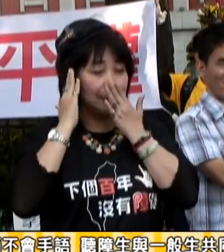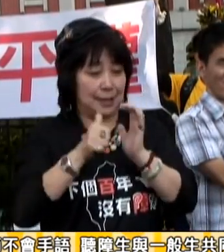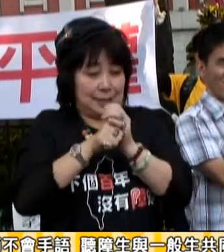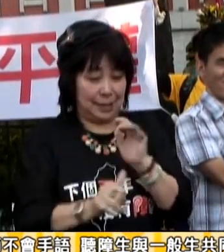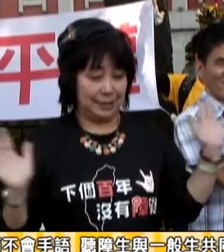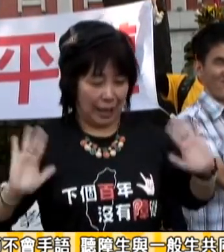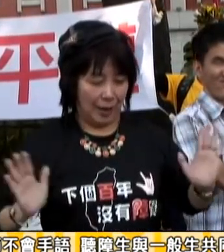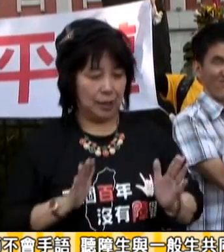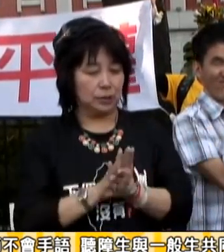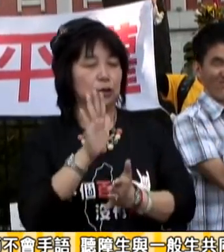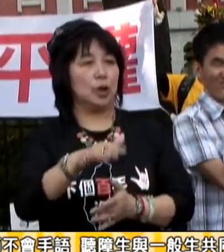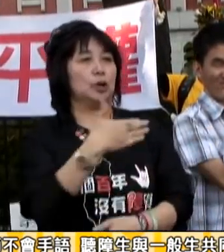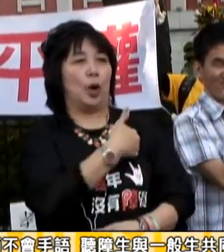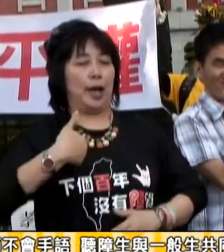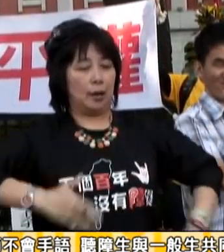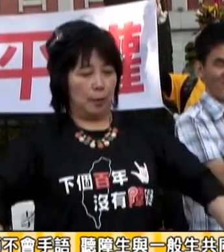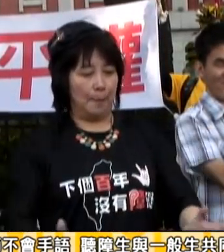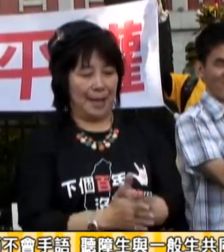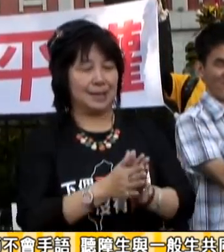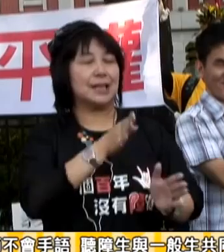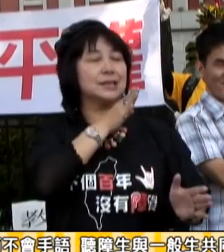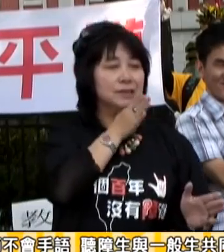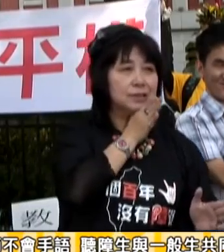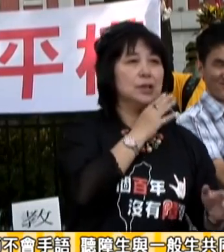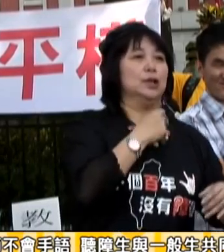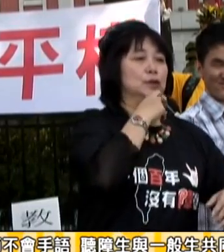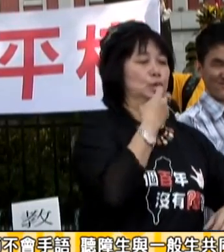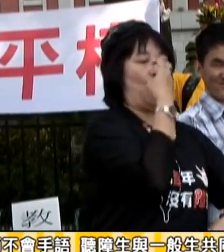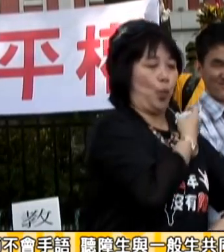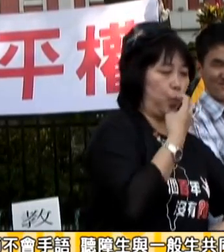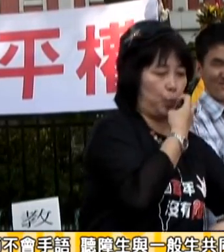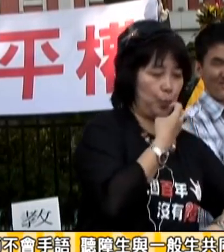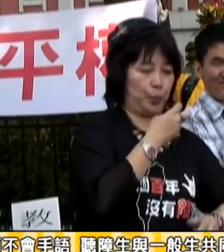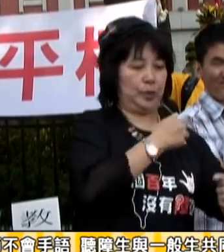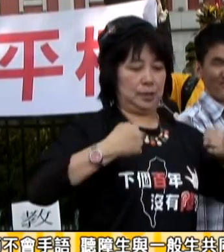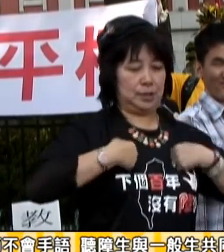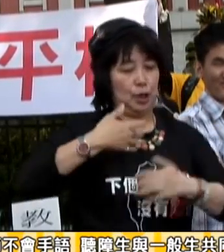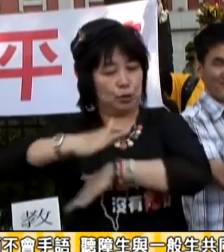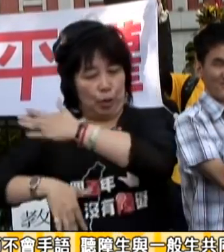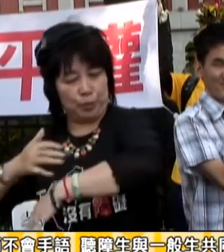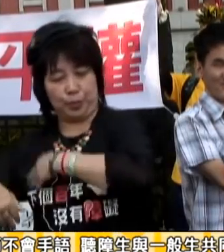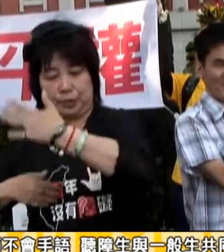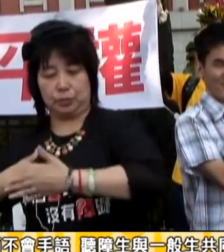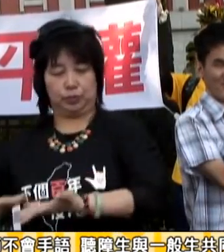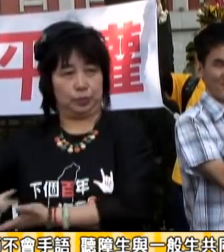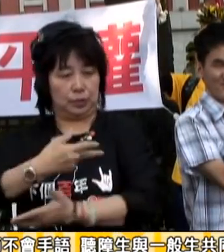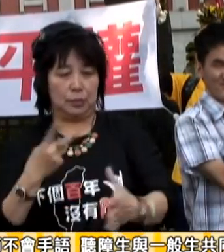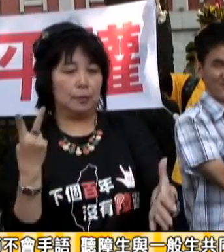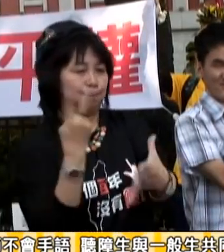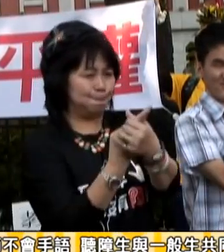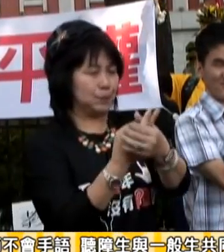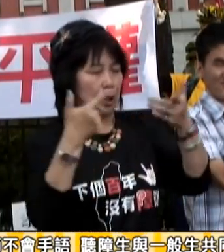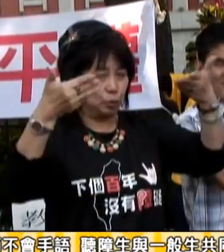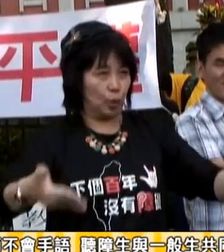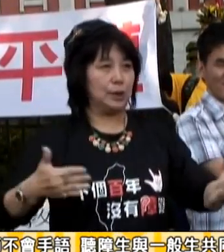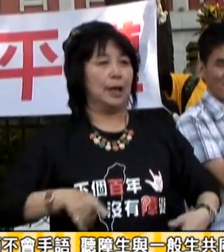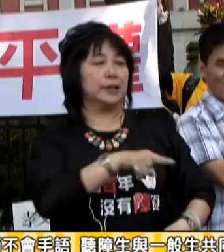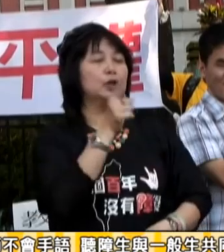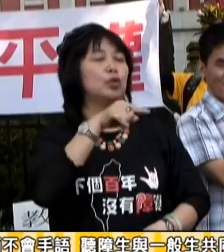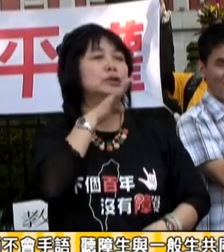望让我们听障生得以在从小是能够口语的训练跟手语沟通的训练，尤其我们